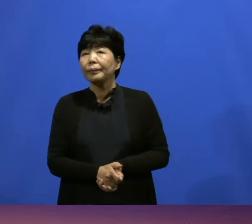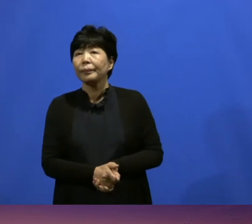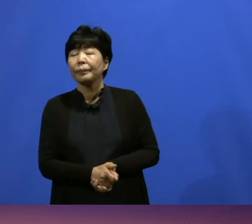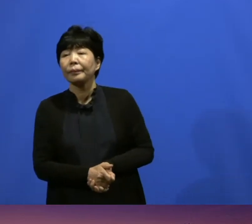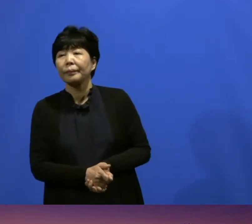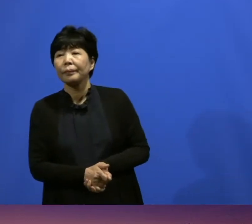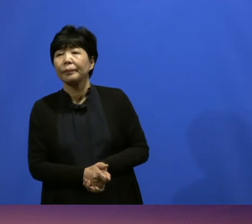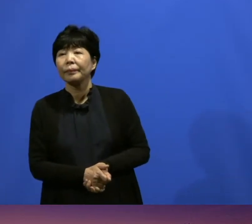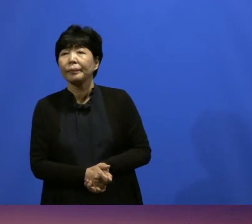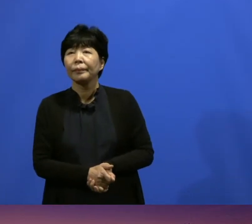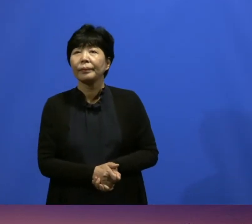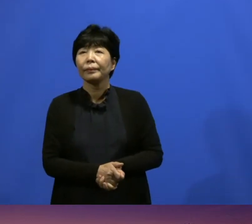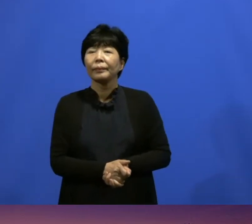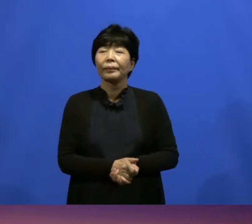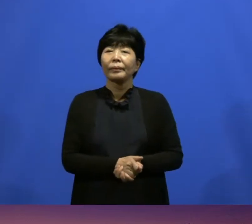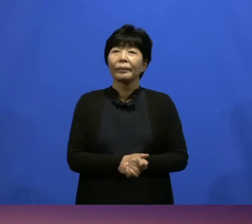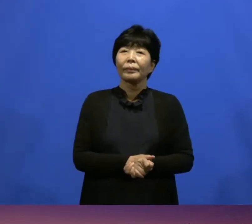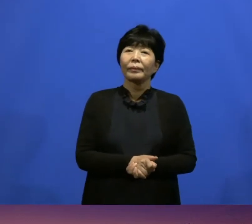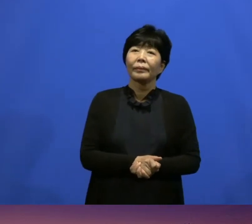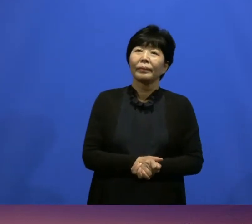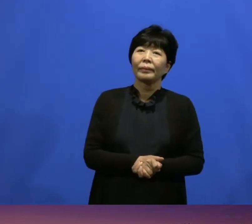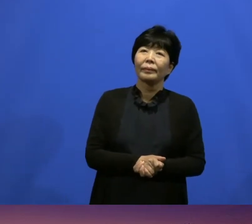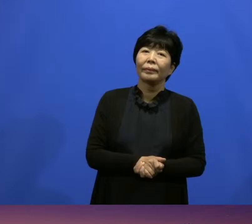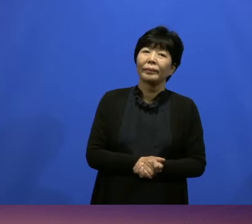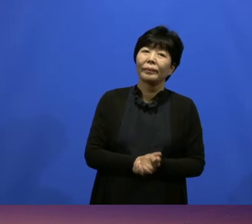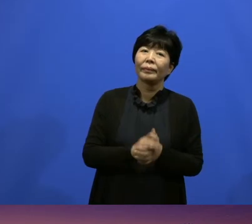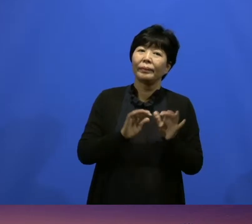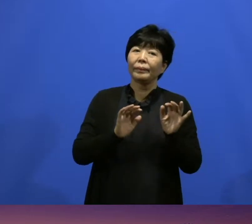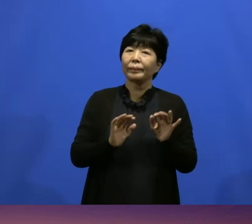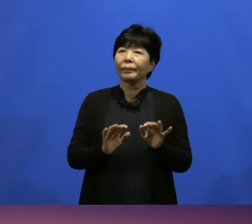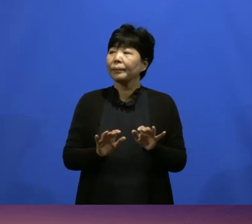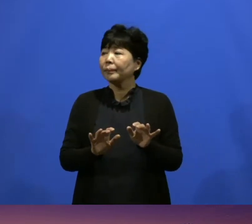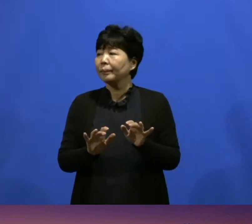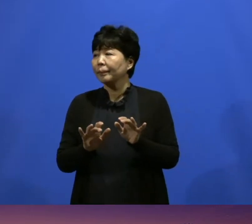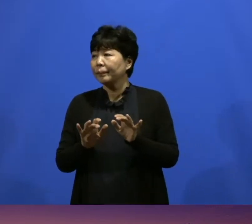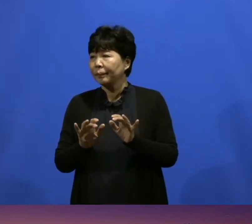내가 누려왔던 모든 것들을